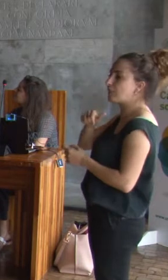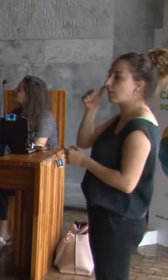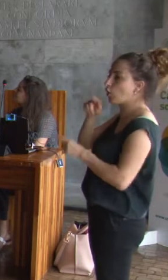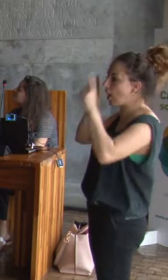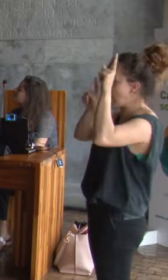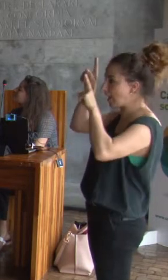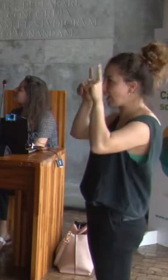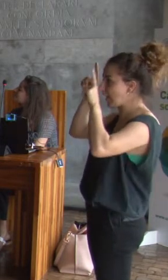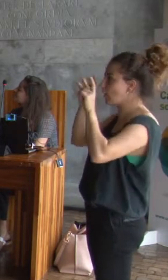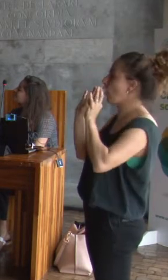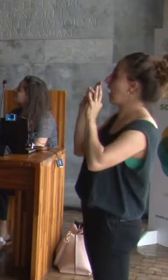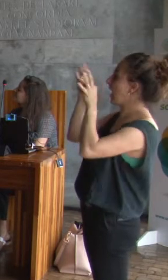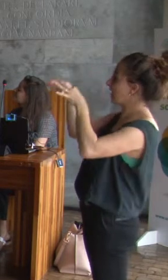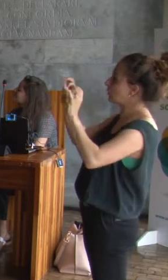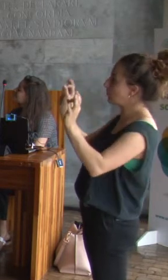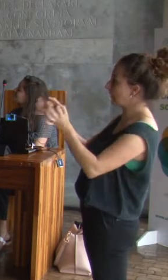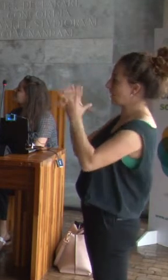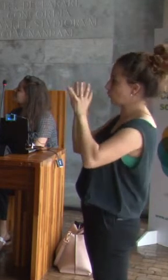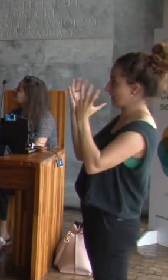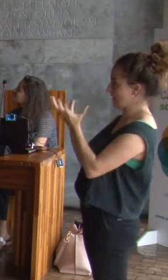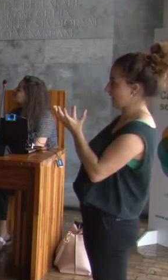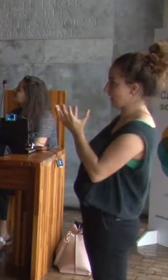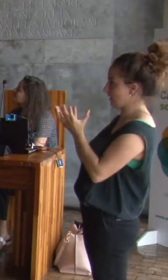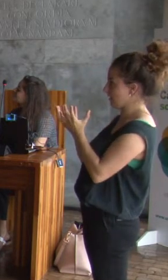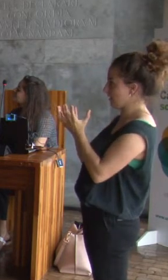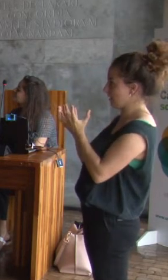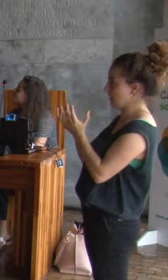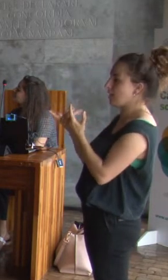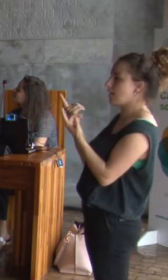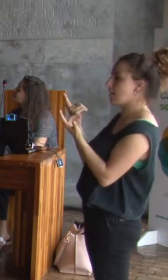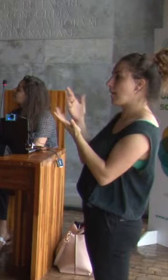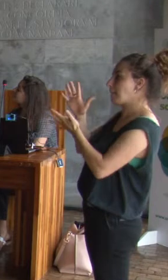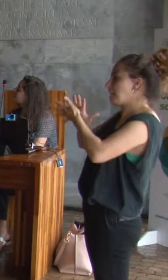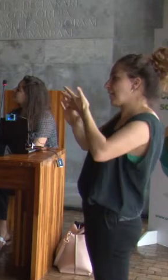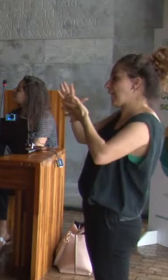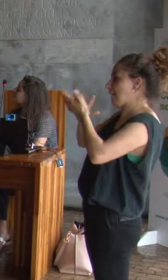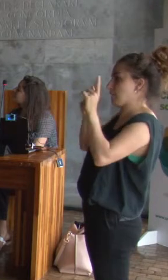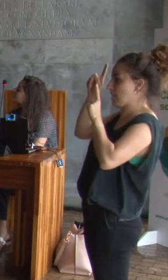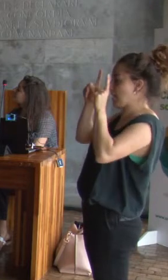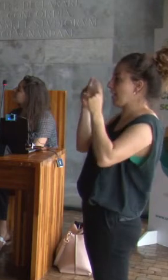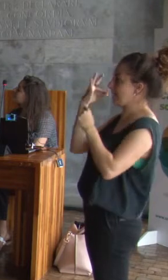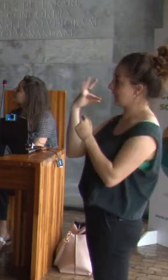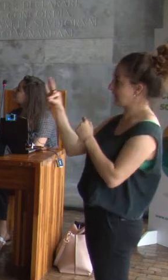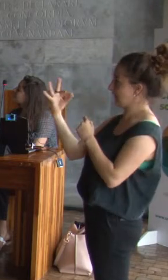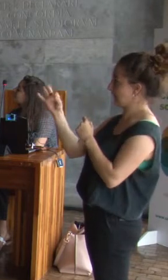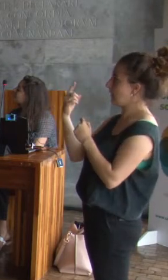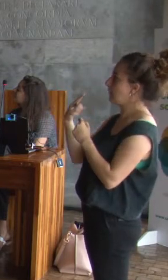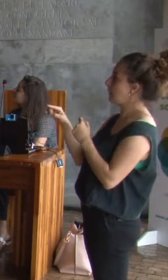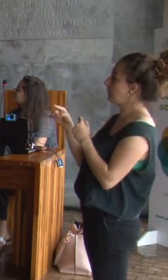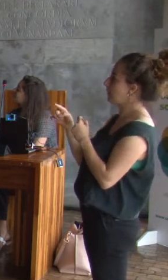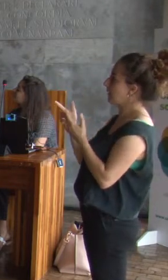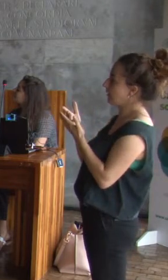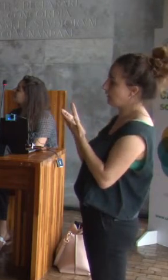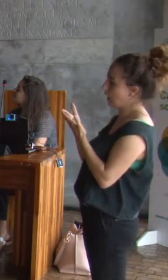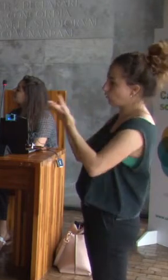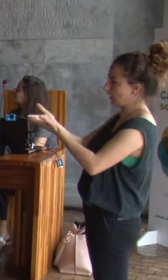alieno finito per caso sulla Terra. Ho pensato che quella dell'extraterrestre fosse la metafora più efficace per far capire il senso